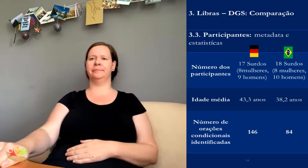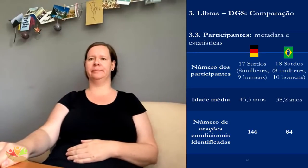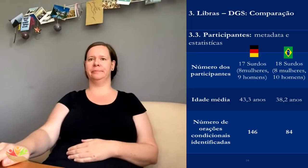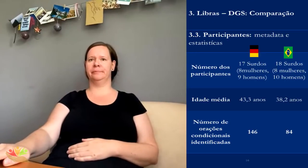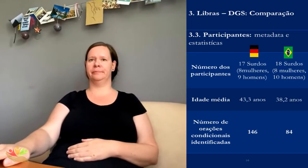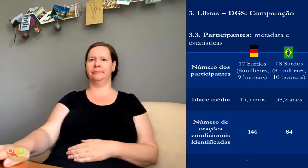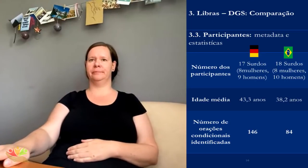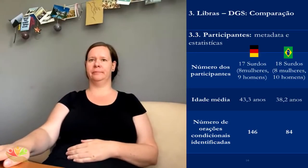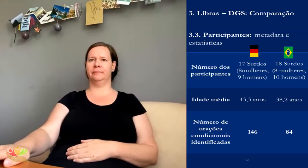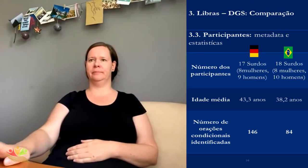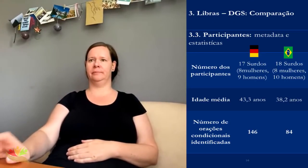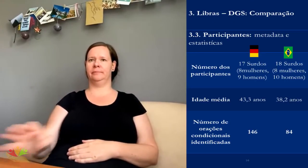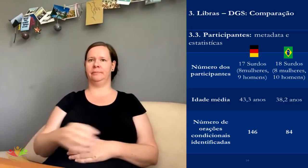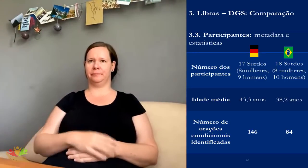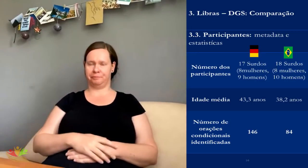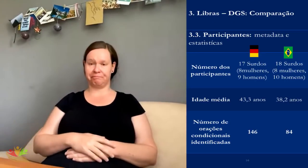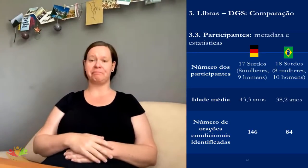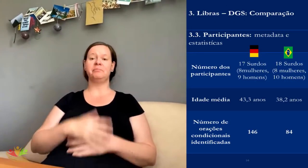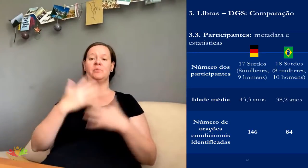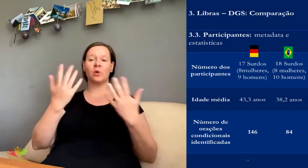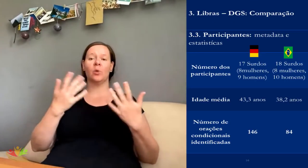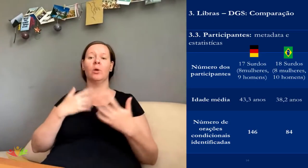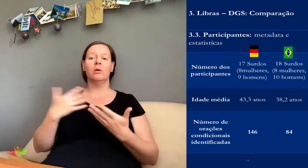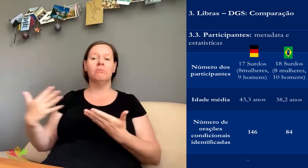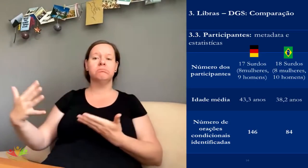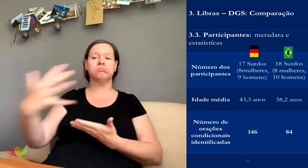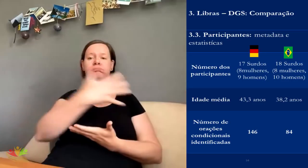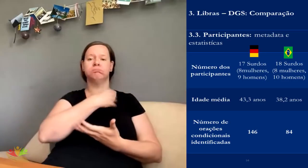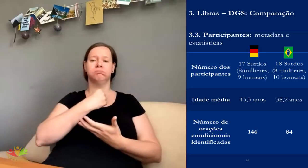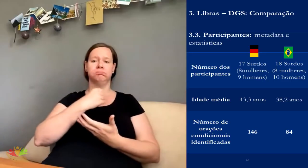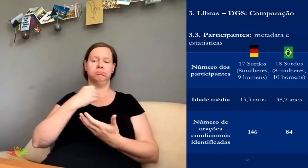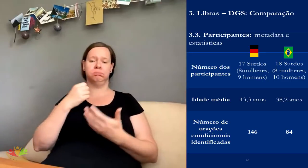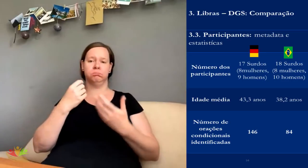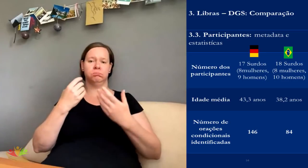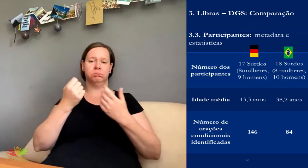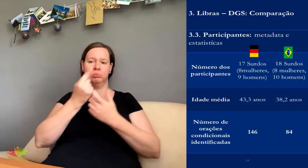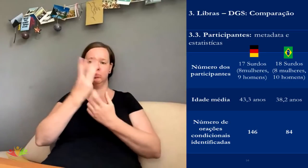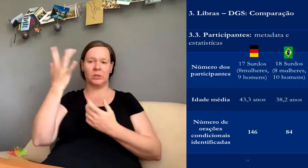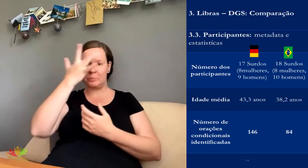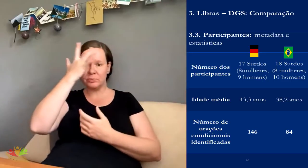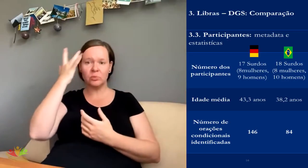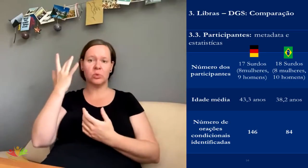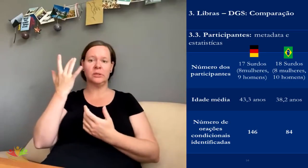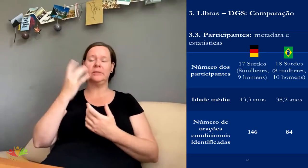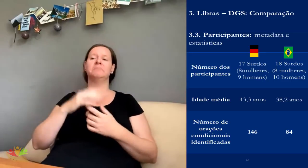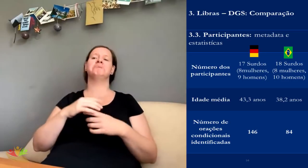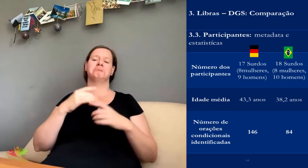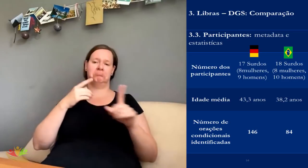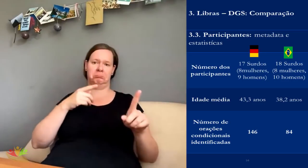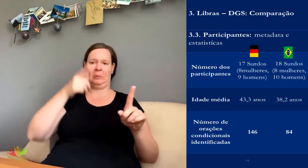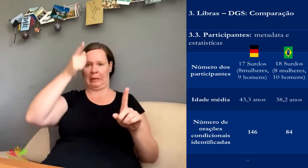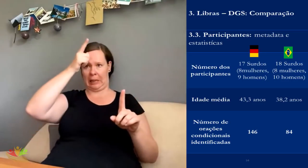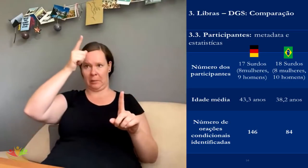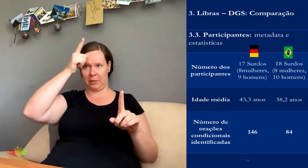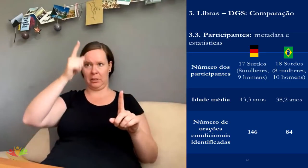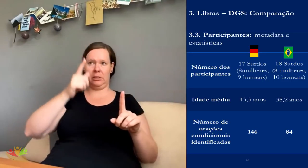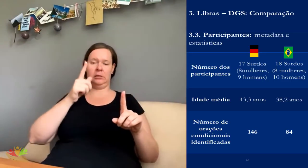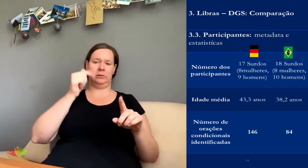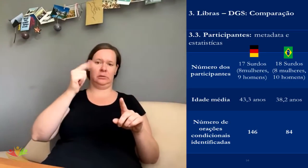item condicional ou a marca manual iniciando as condicionais. Então, o que foi que a gente conseguiu em número